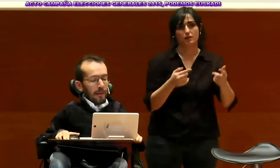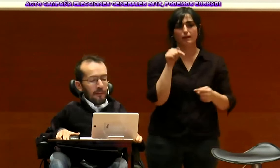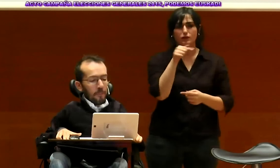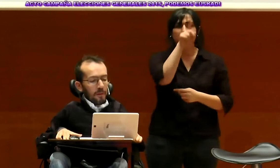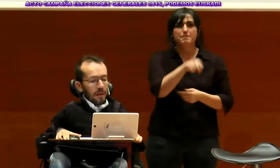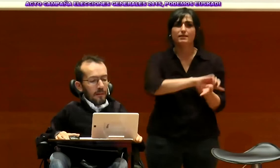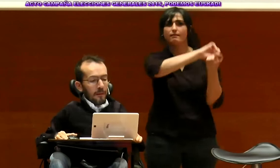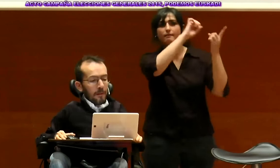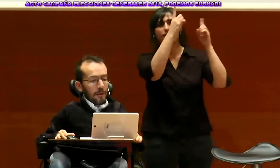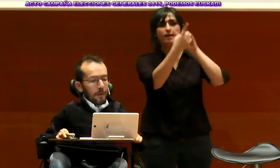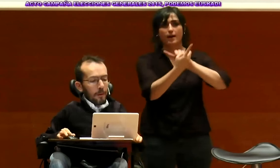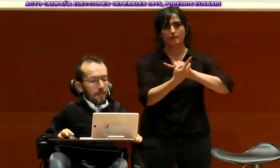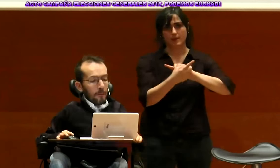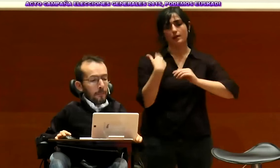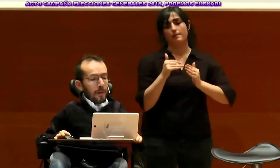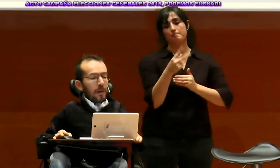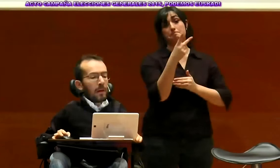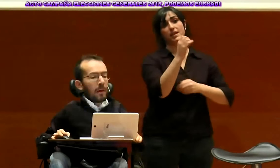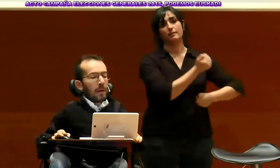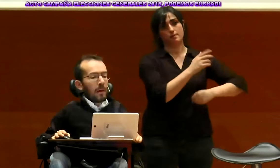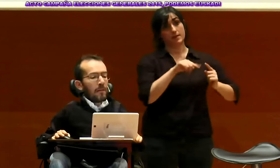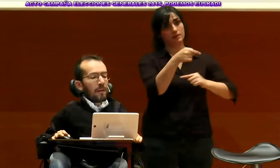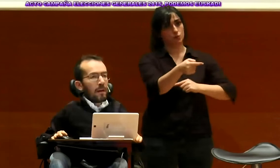cambiar después del 20 de diciembre